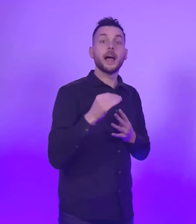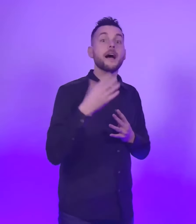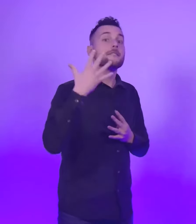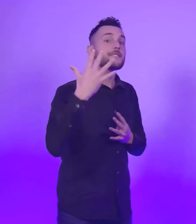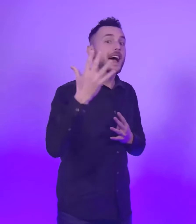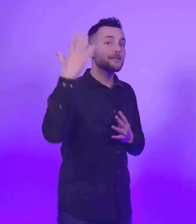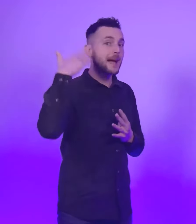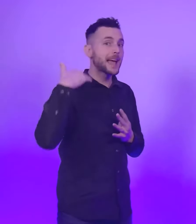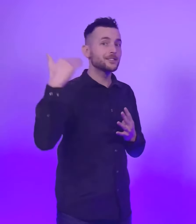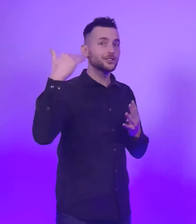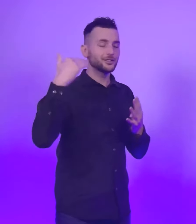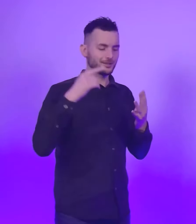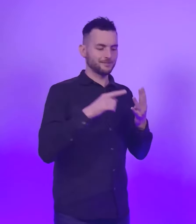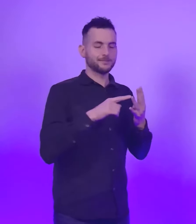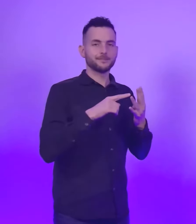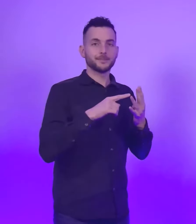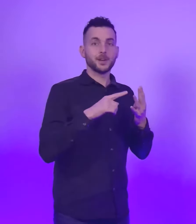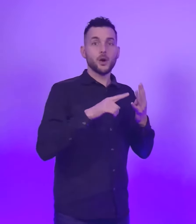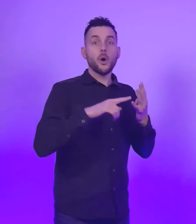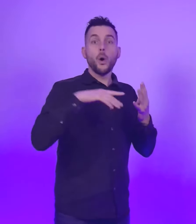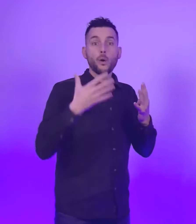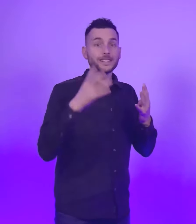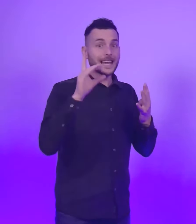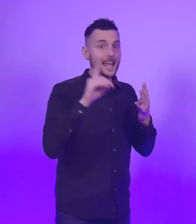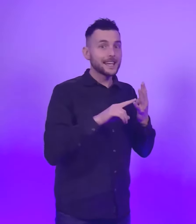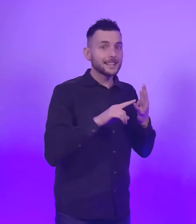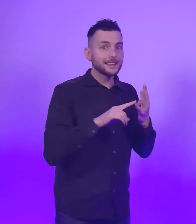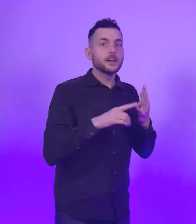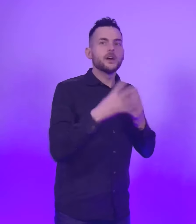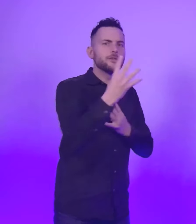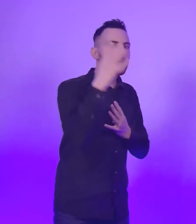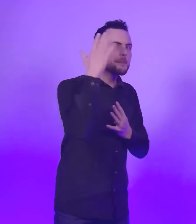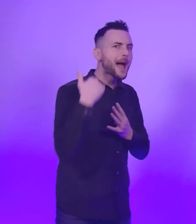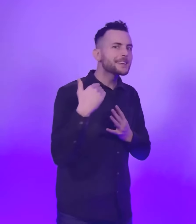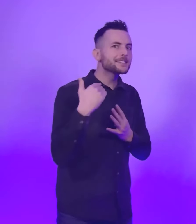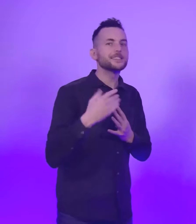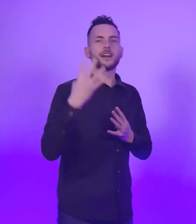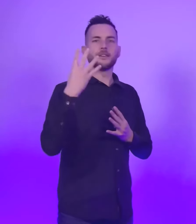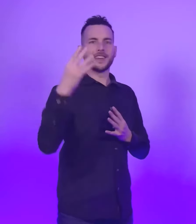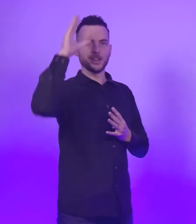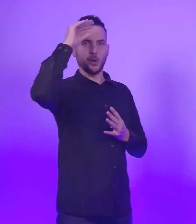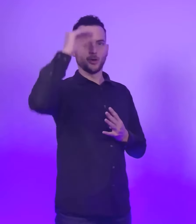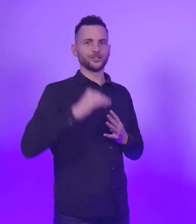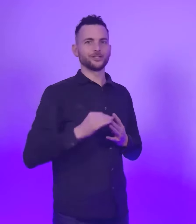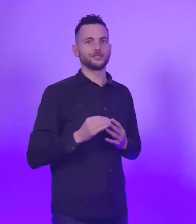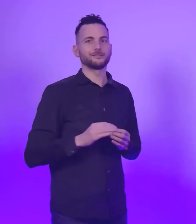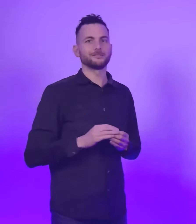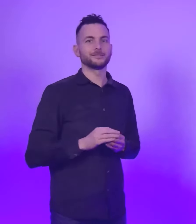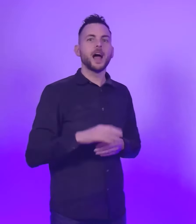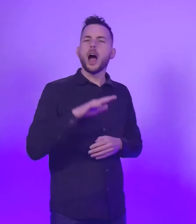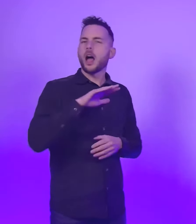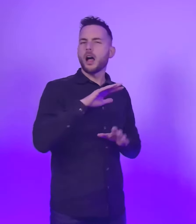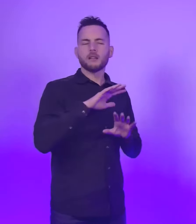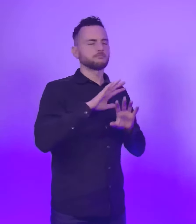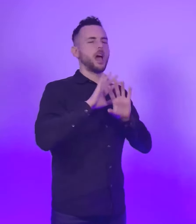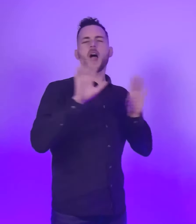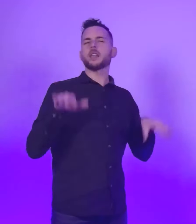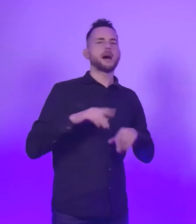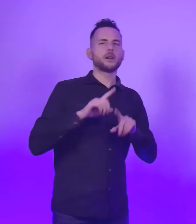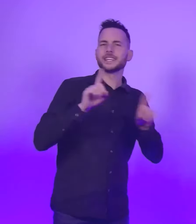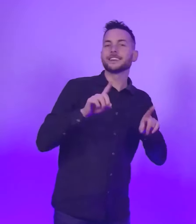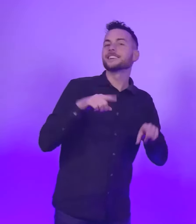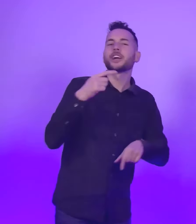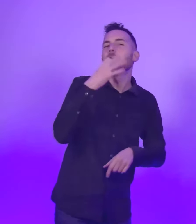5 meisjes. Oké. Of D. 4 meisjes en 4 jongens. Allemaal niet. Dan hoef je gewoon niet te